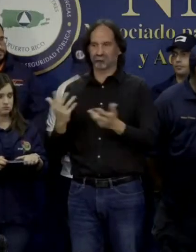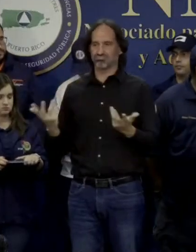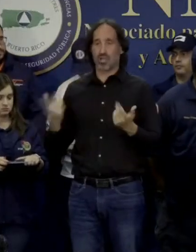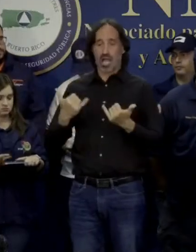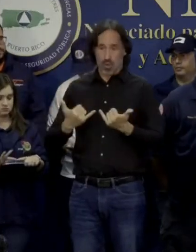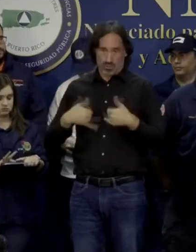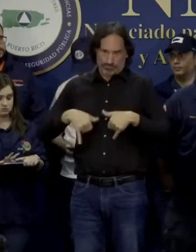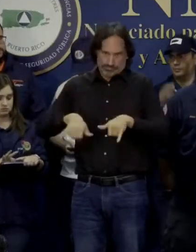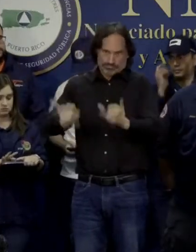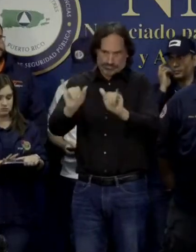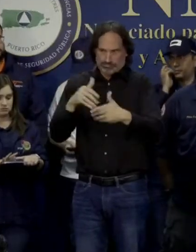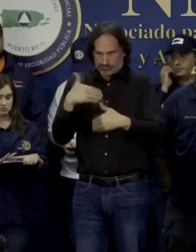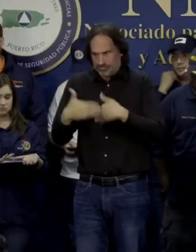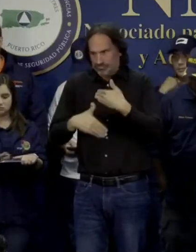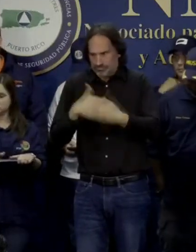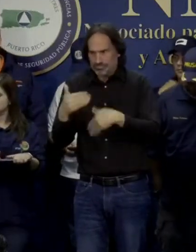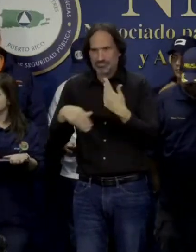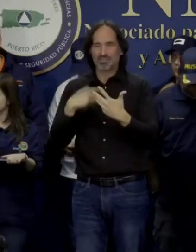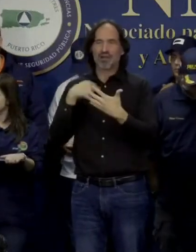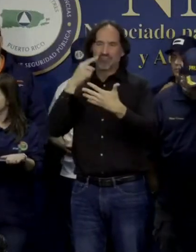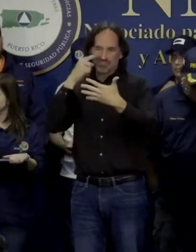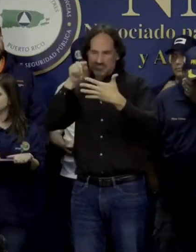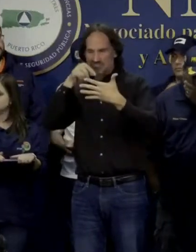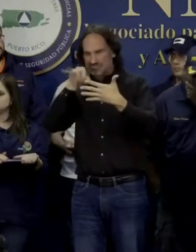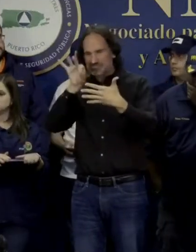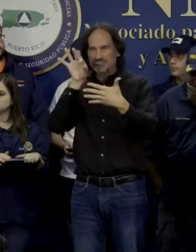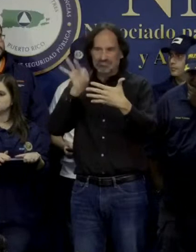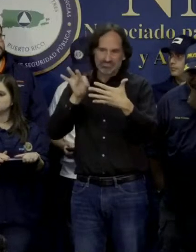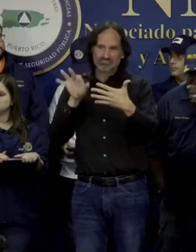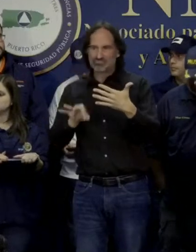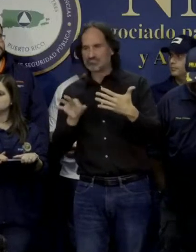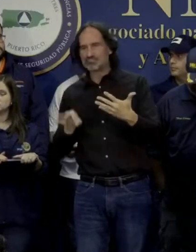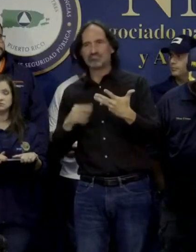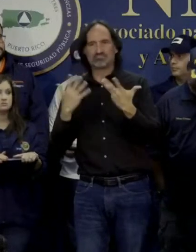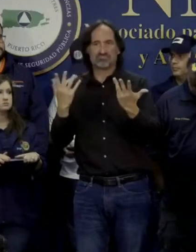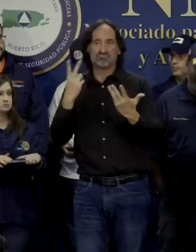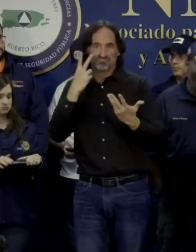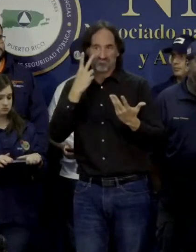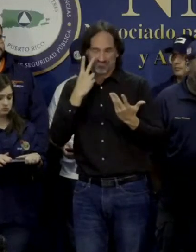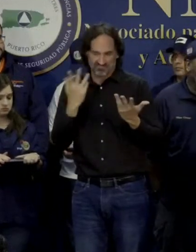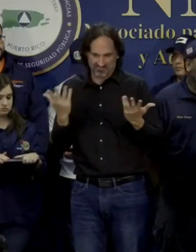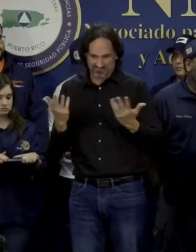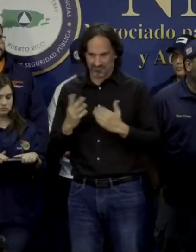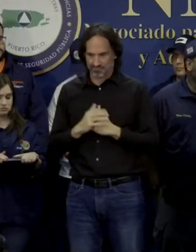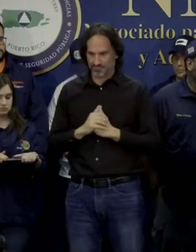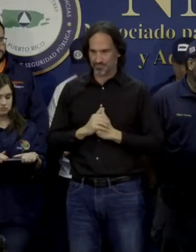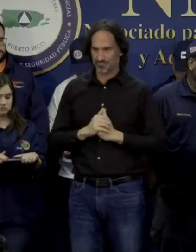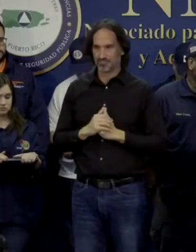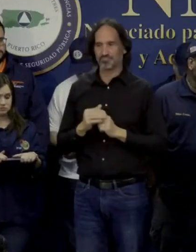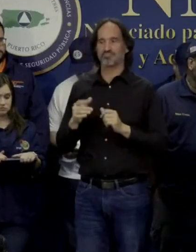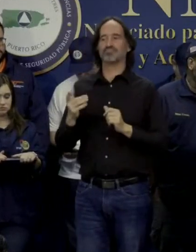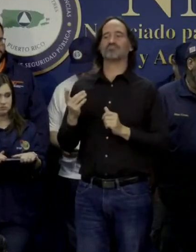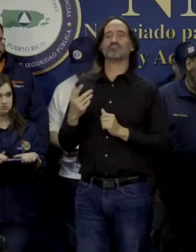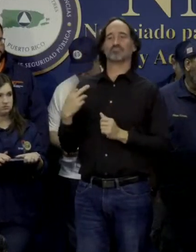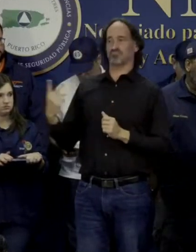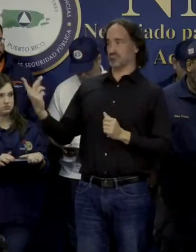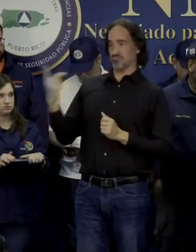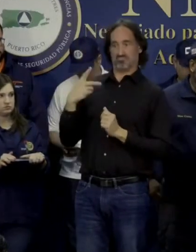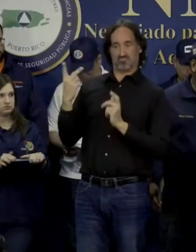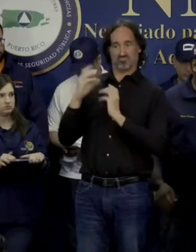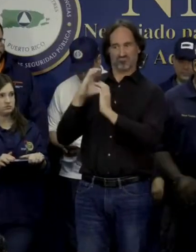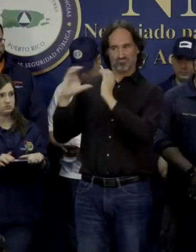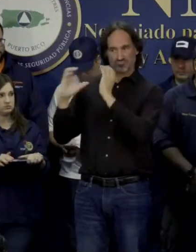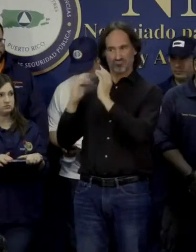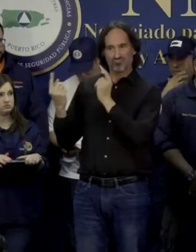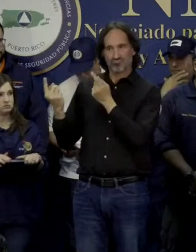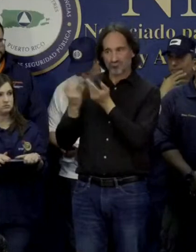estamos buscando todas las alternativas y todo las comunicaciones con el alcalde para en la eventualidad